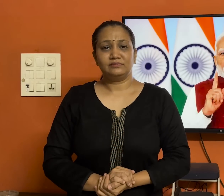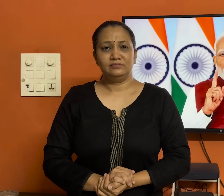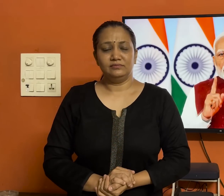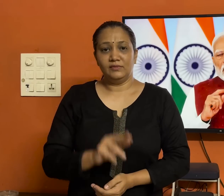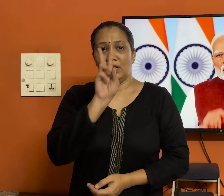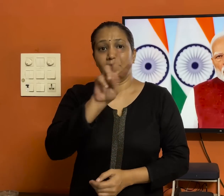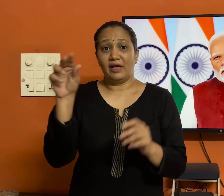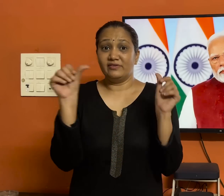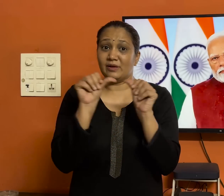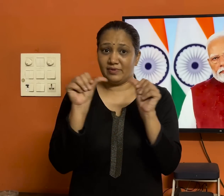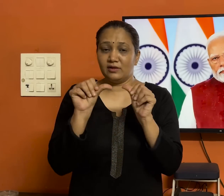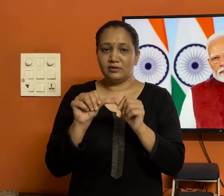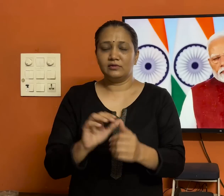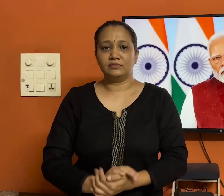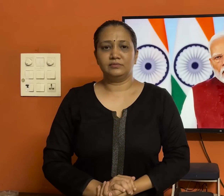22 अप्रैल को